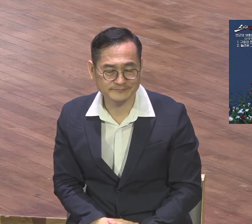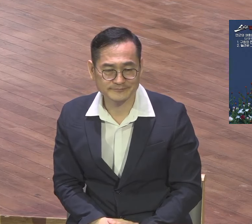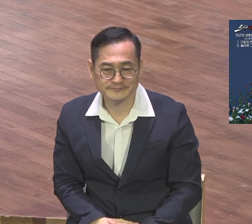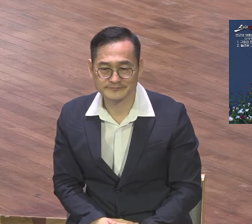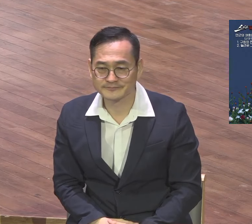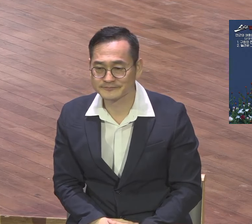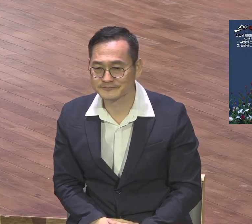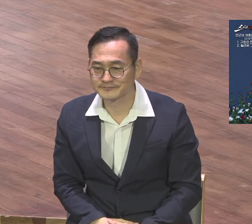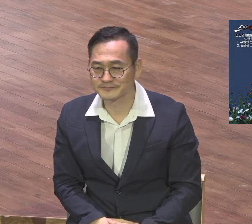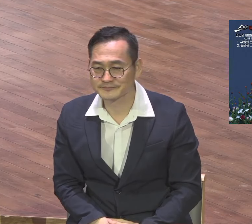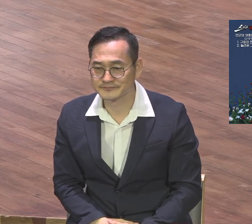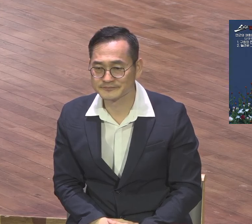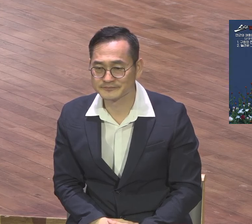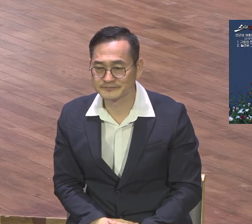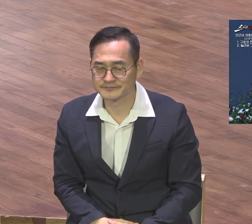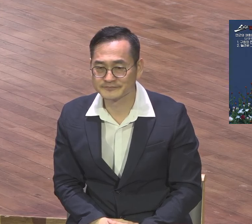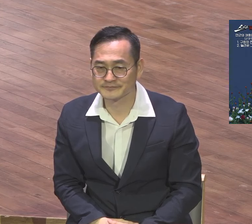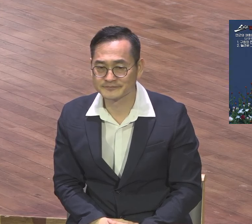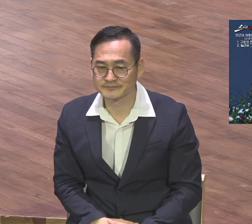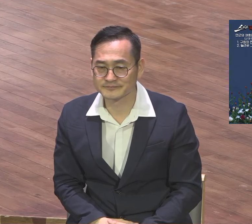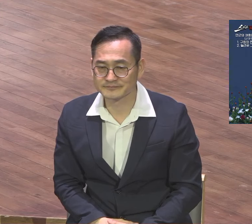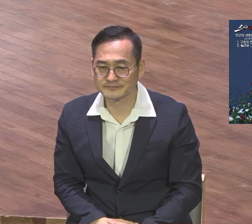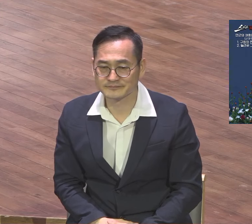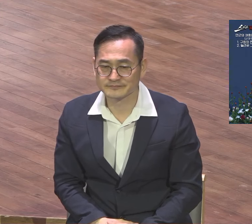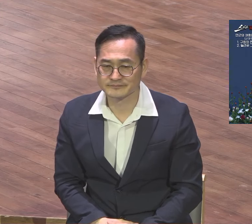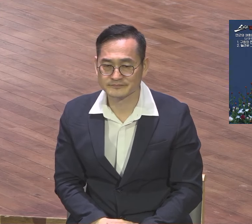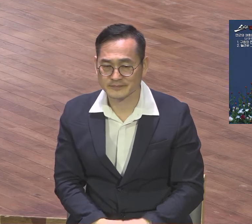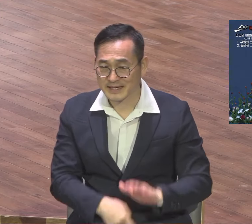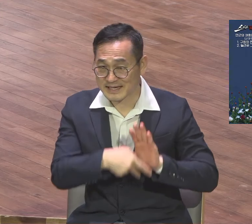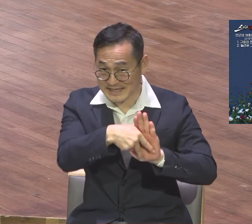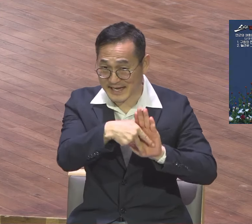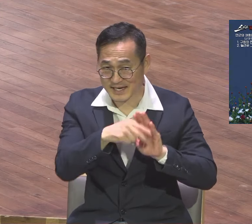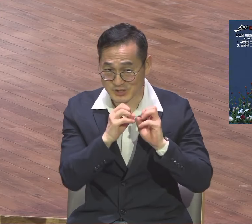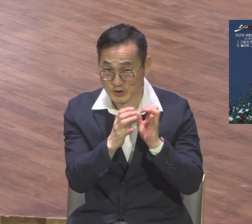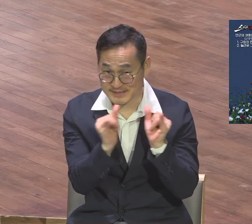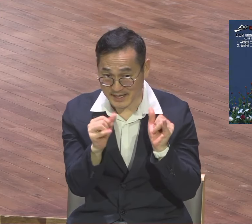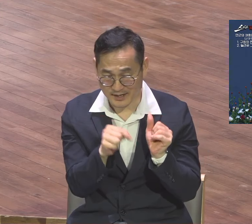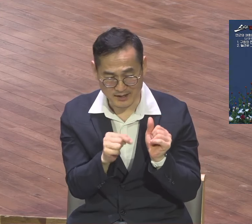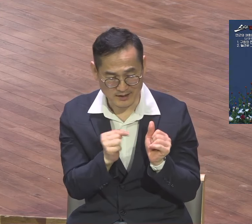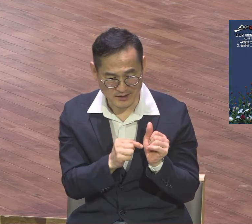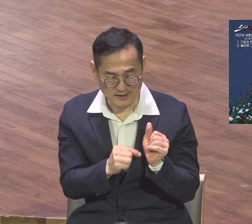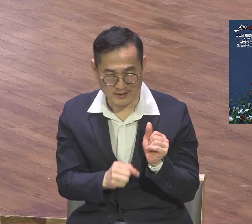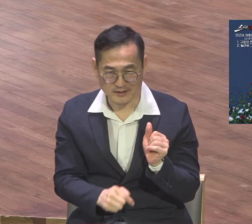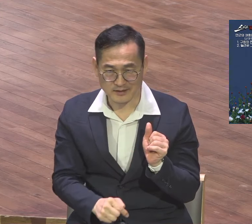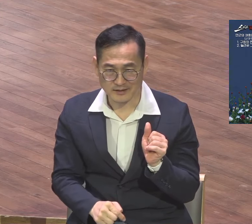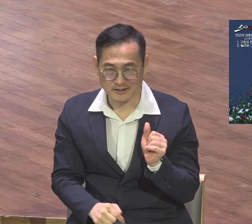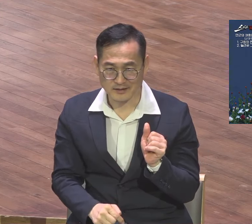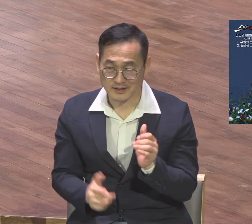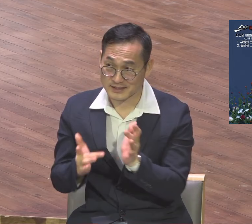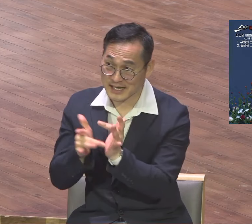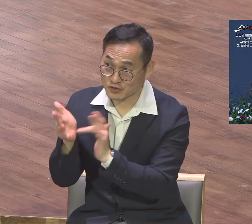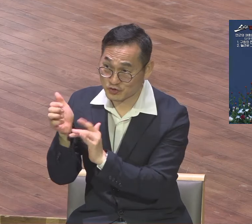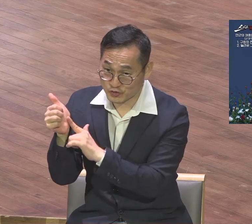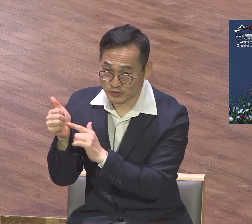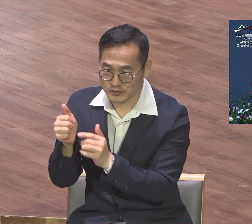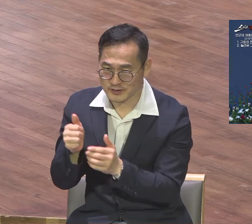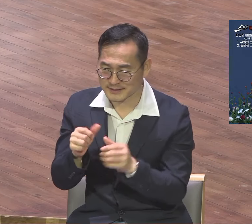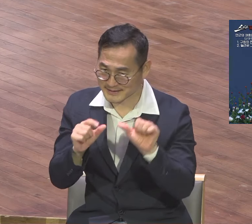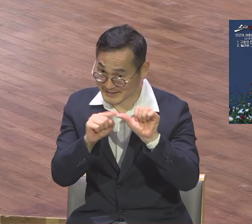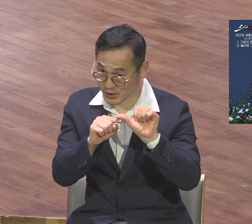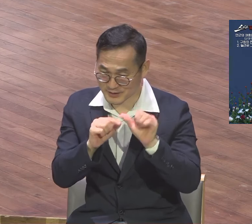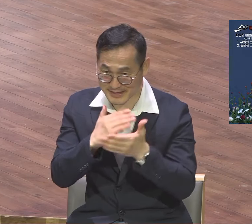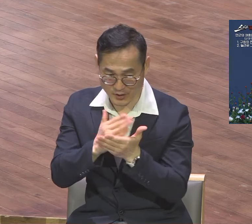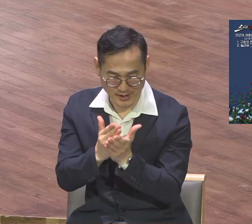실제로 사용해 보시라고. 이사야 선지자는 장차 임할 메시아의 다섯 가지 중요한 이름을 여기 언급합니다.